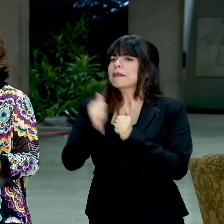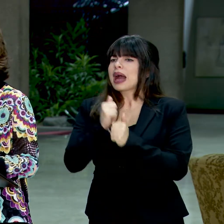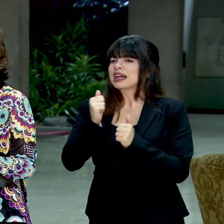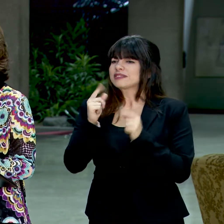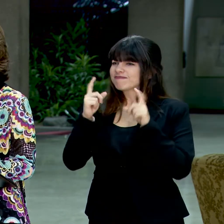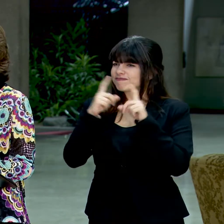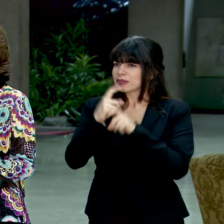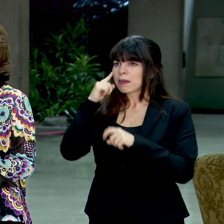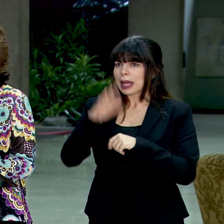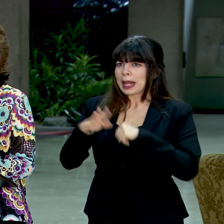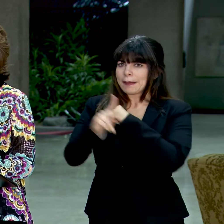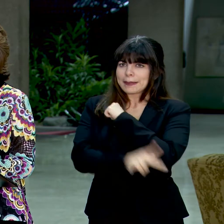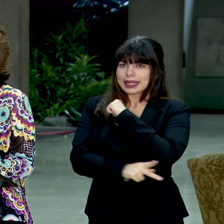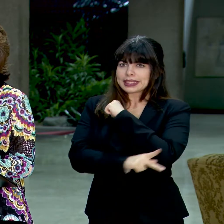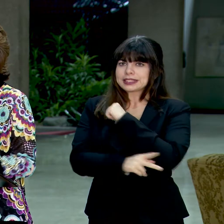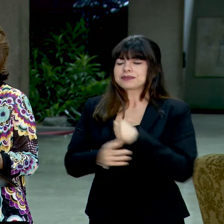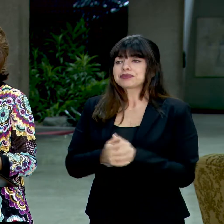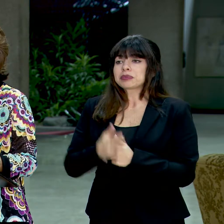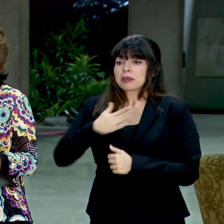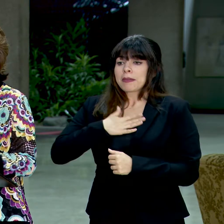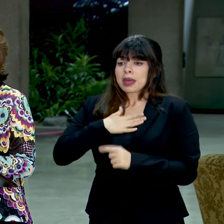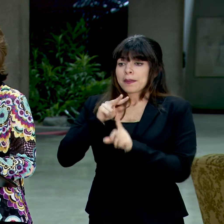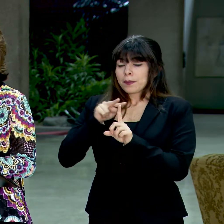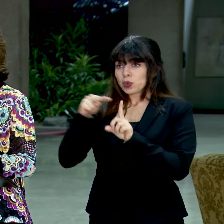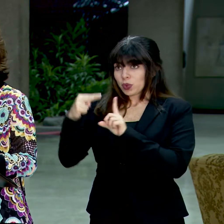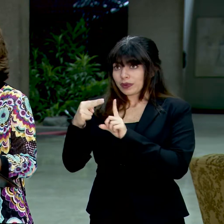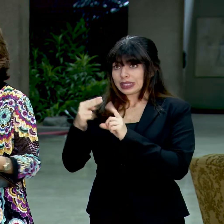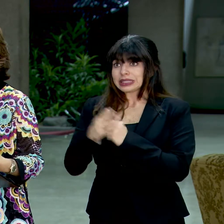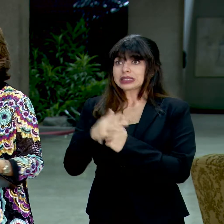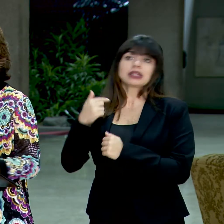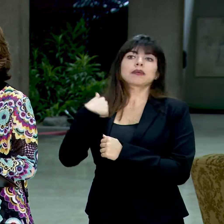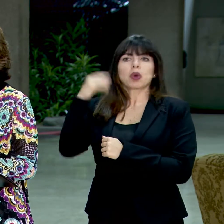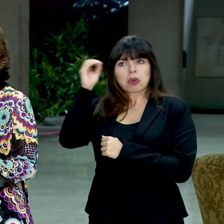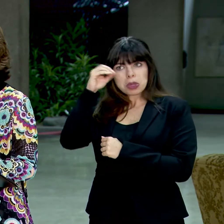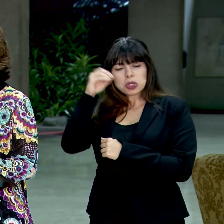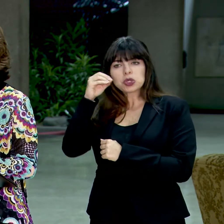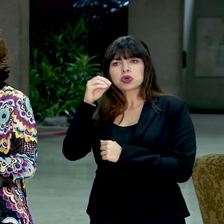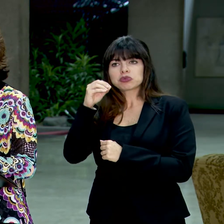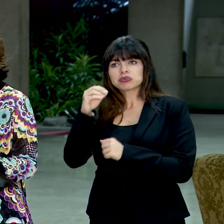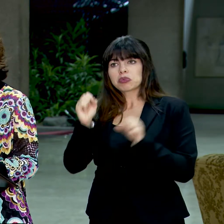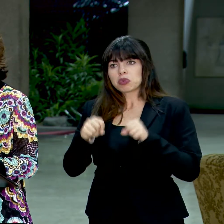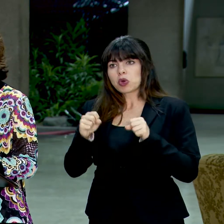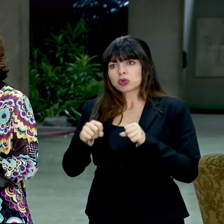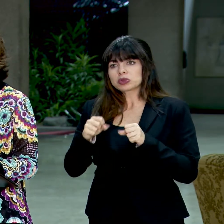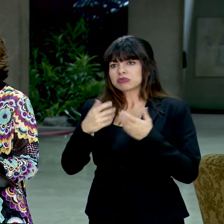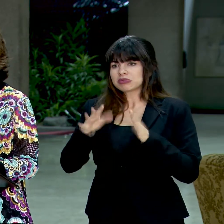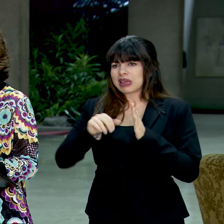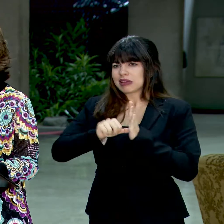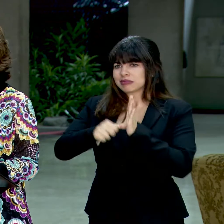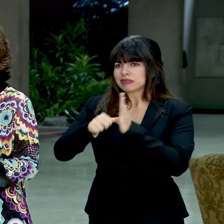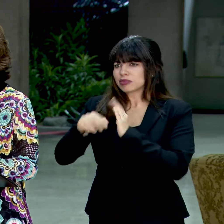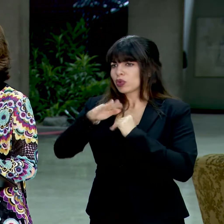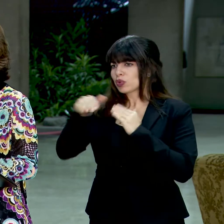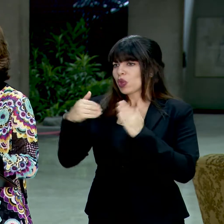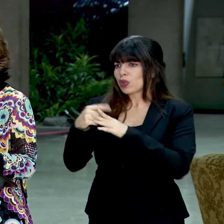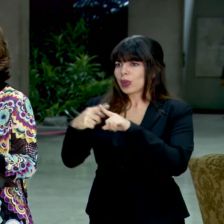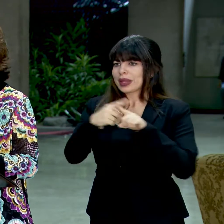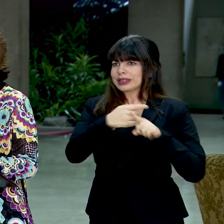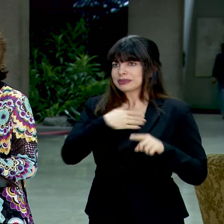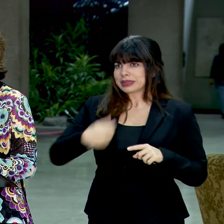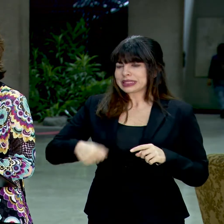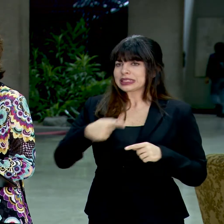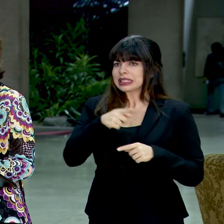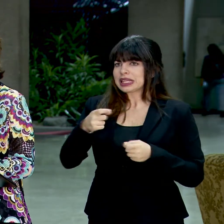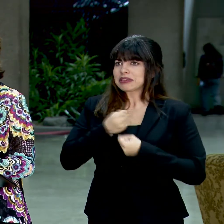álgidos para el país. Desde mi punto de vista, y me parece que ha sido posiblemente subrayado por todos los expresidentes que ya